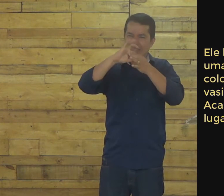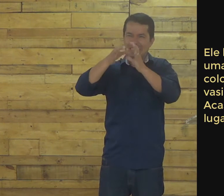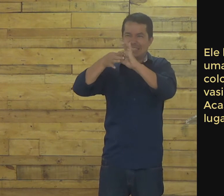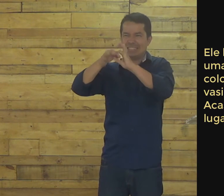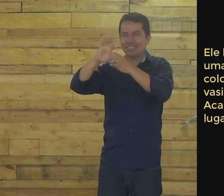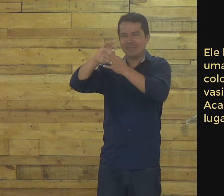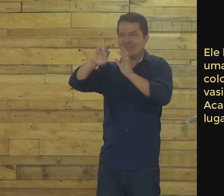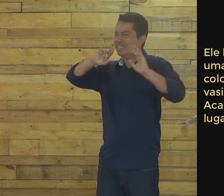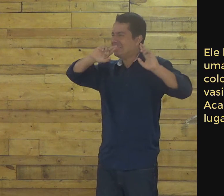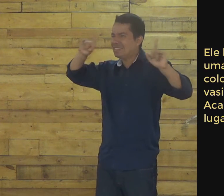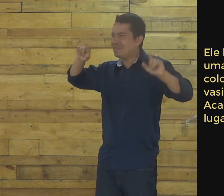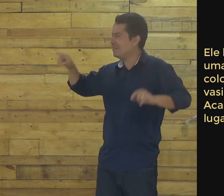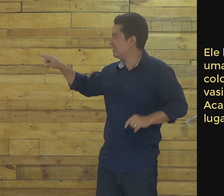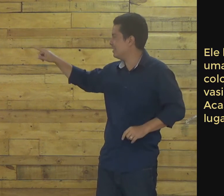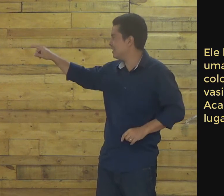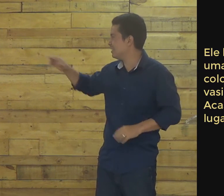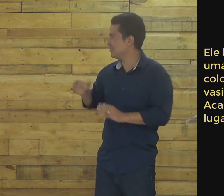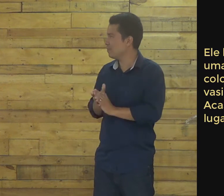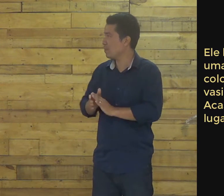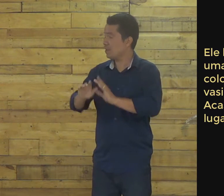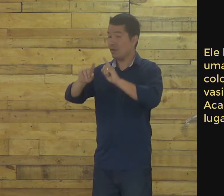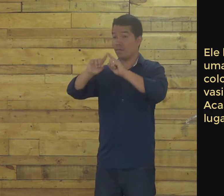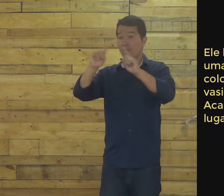complicada? Depende do contexto?